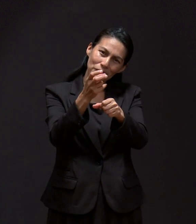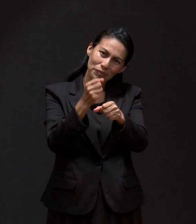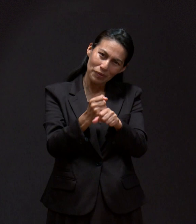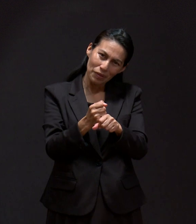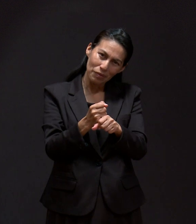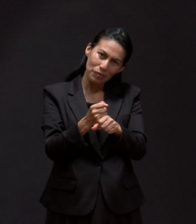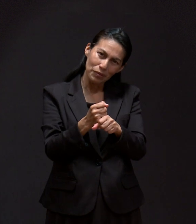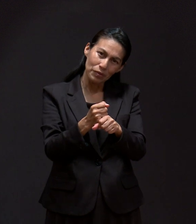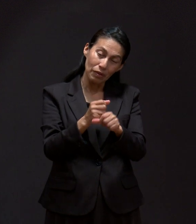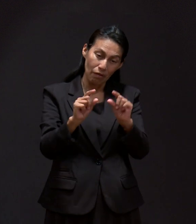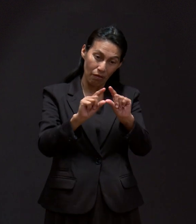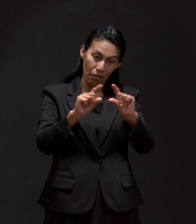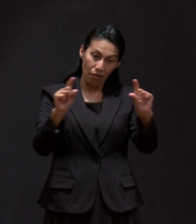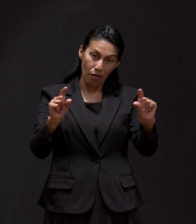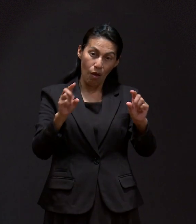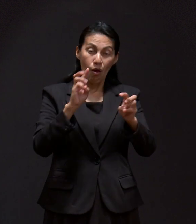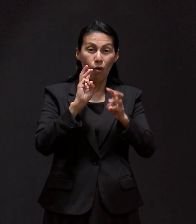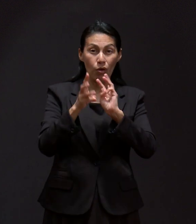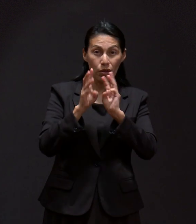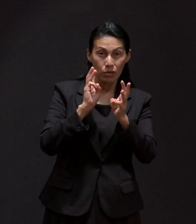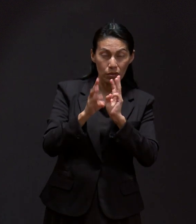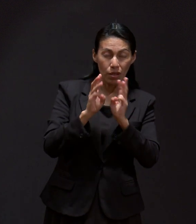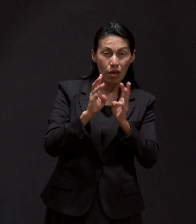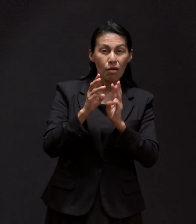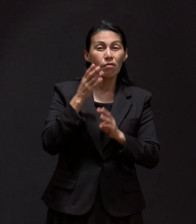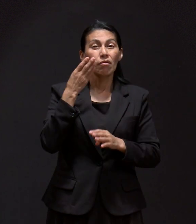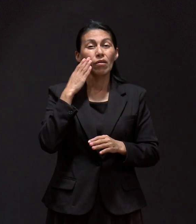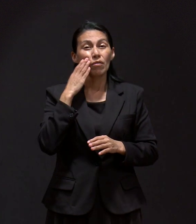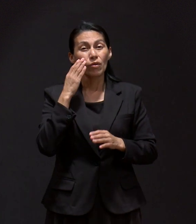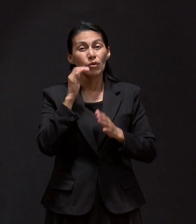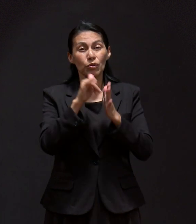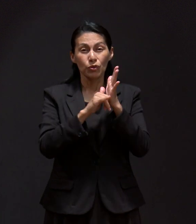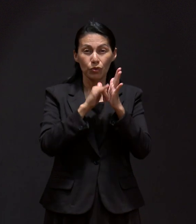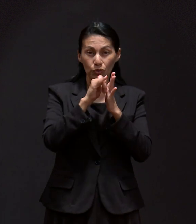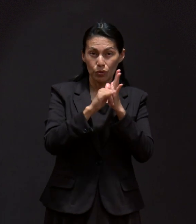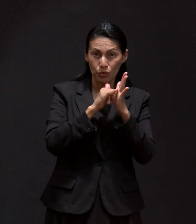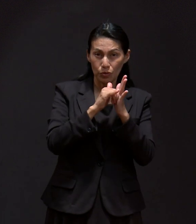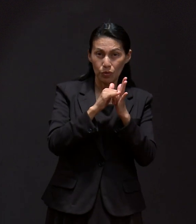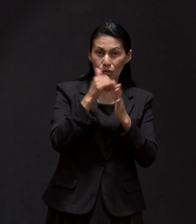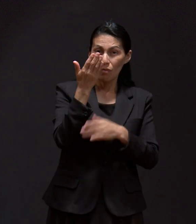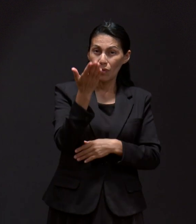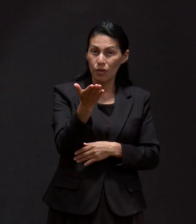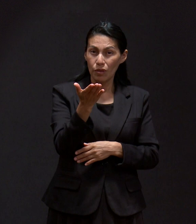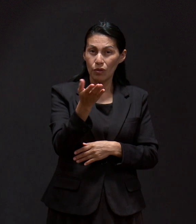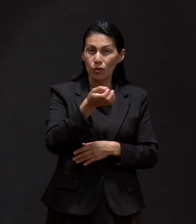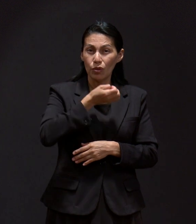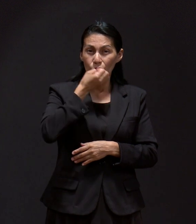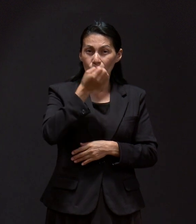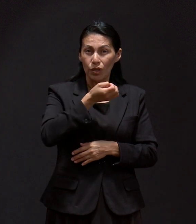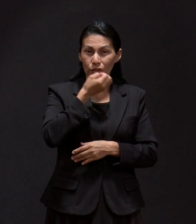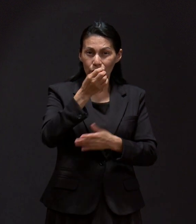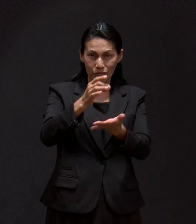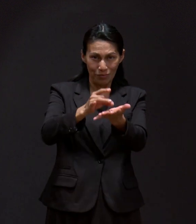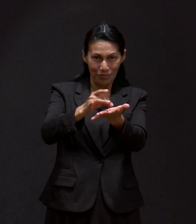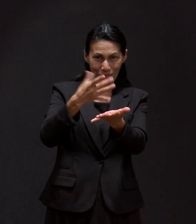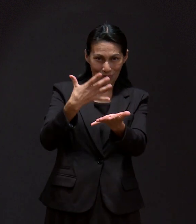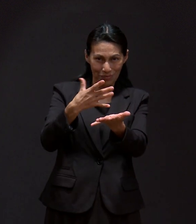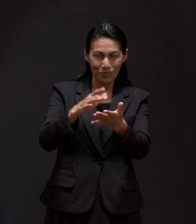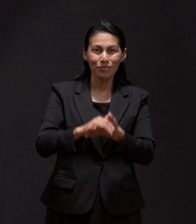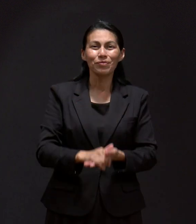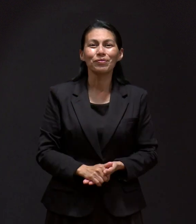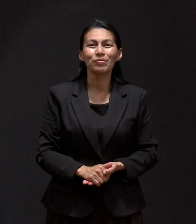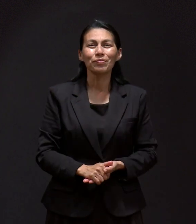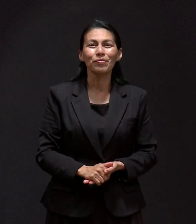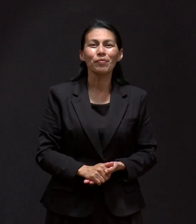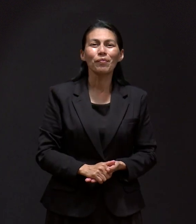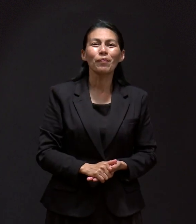a que vienen a los medios que pasan en pantalla sus pedidos de oración y sus agradecimientos que